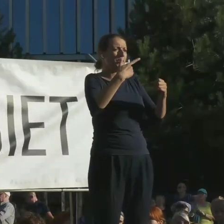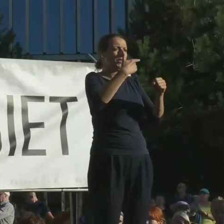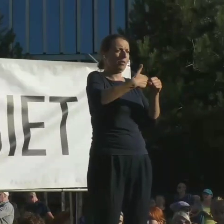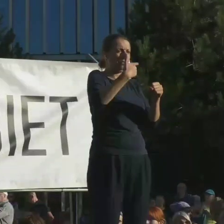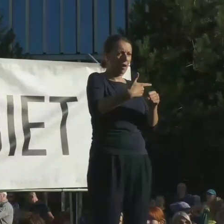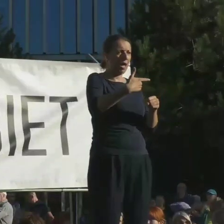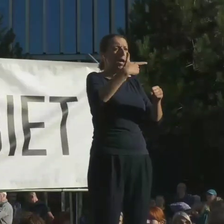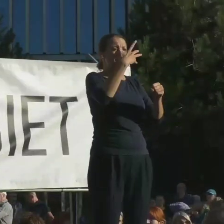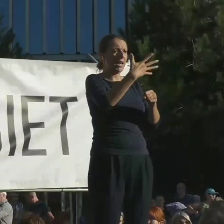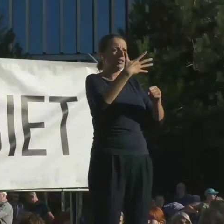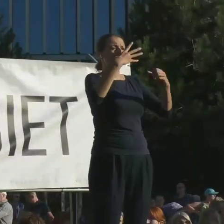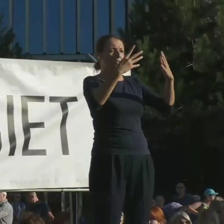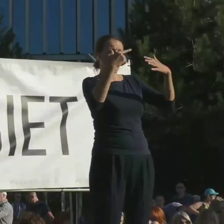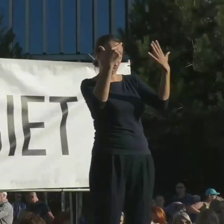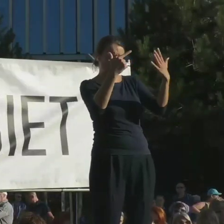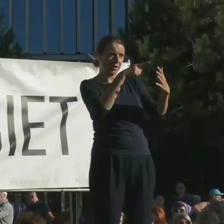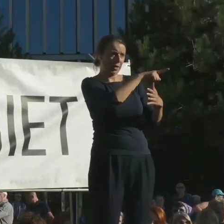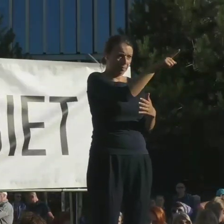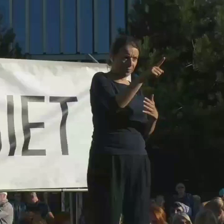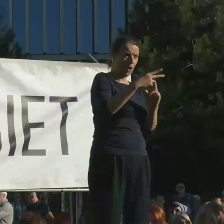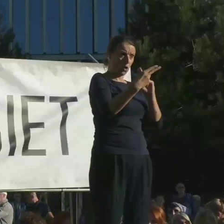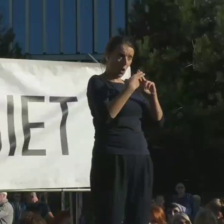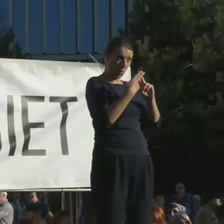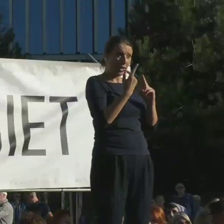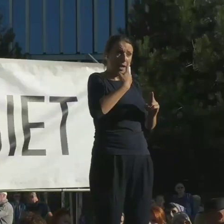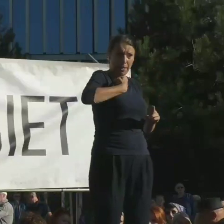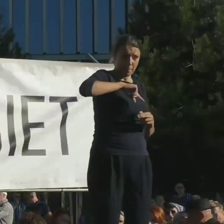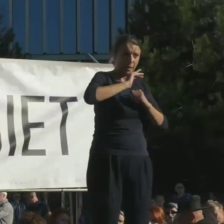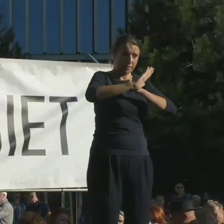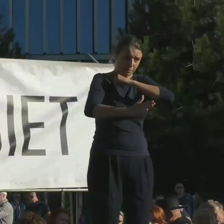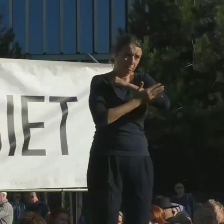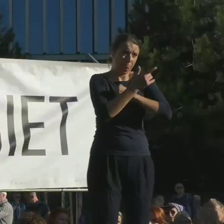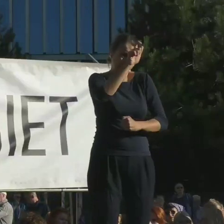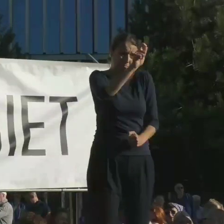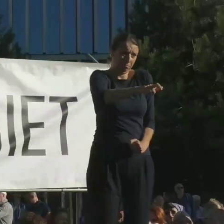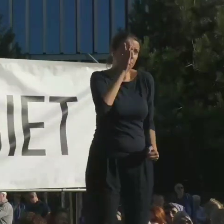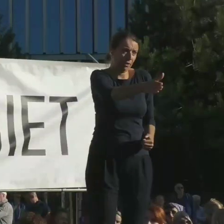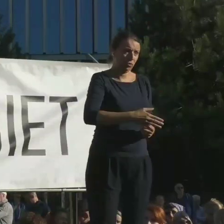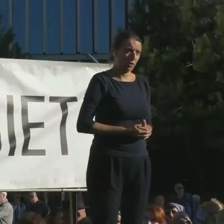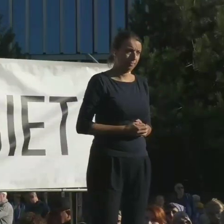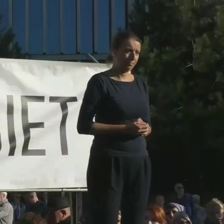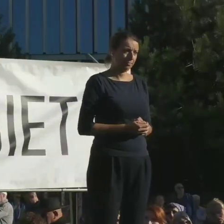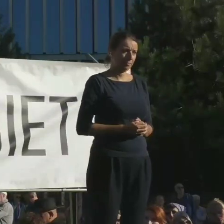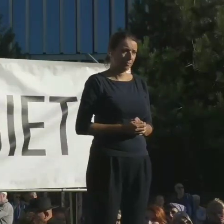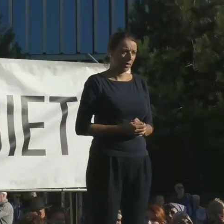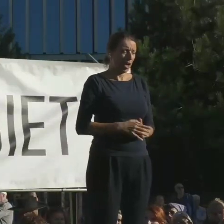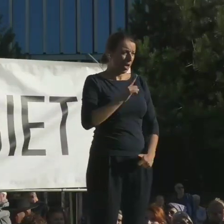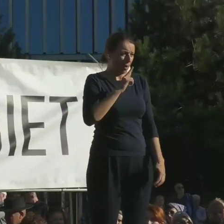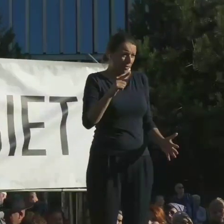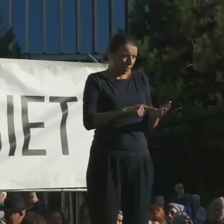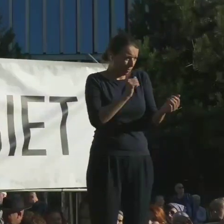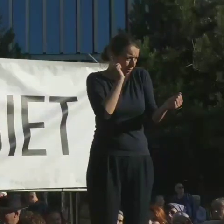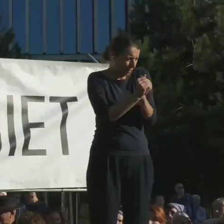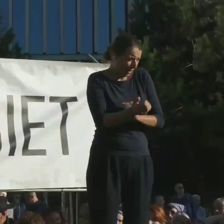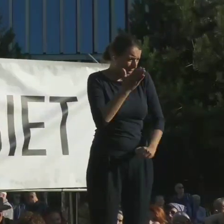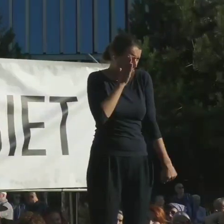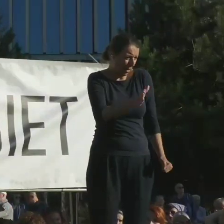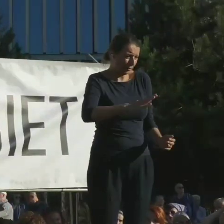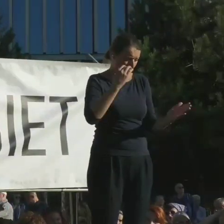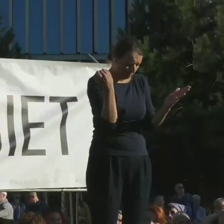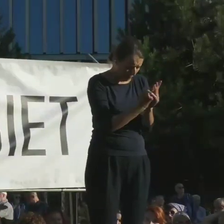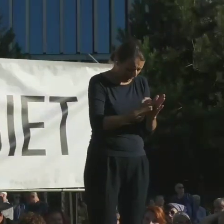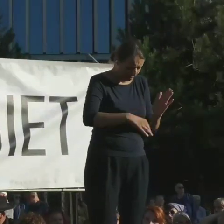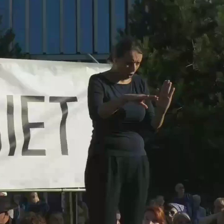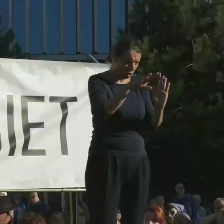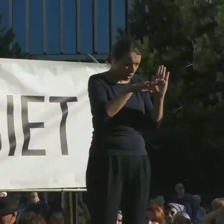222-9-22-597, a my jesteśmy z tobą i cię w tej aborcji wspieramy. I nie zmieni tego żadne prawo,